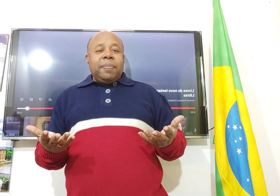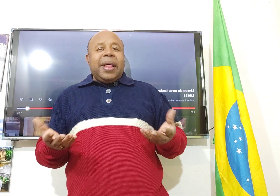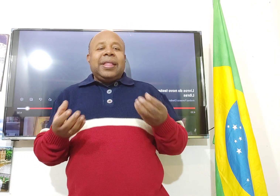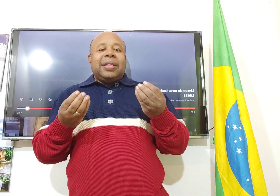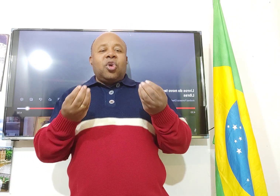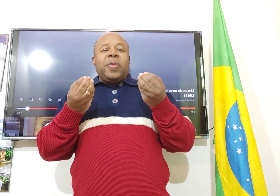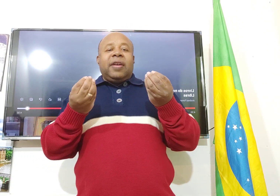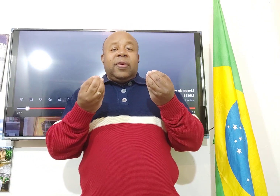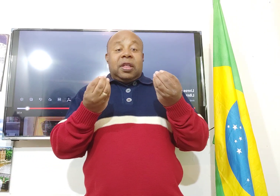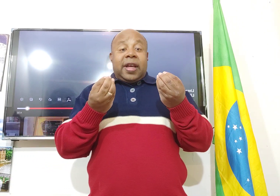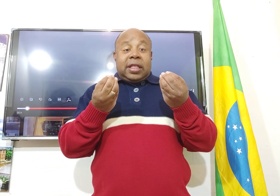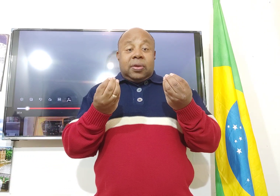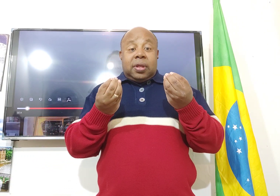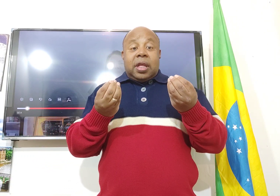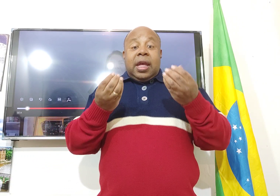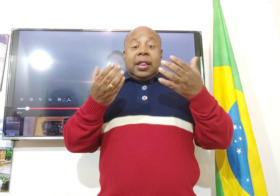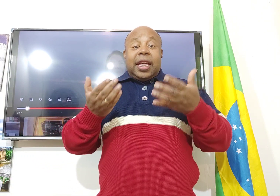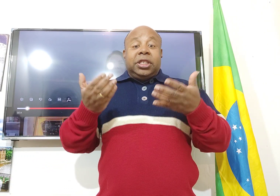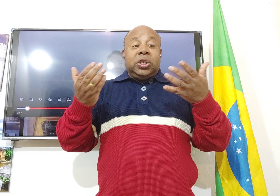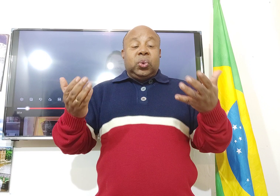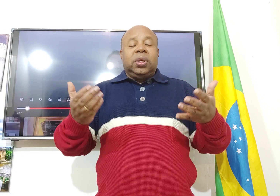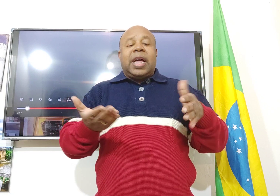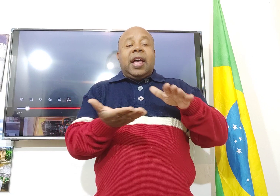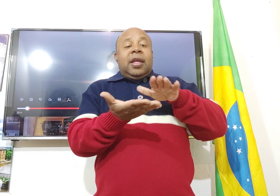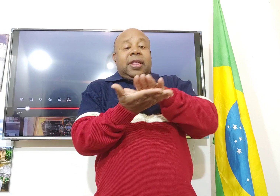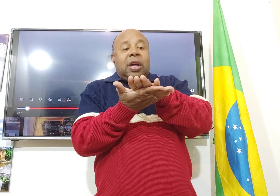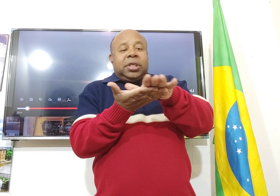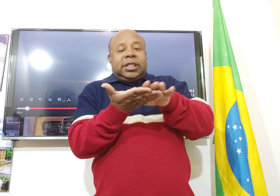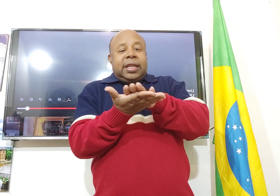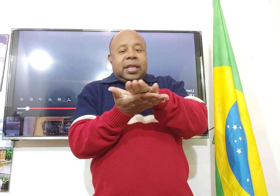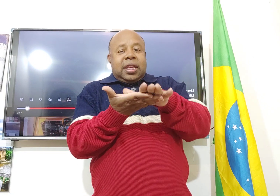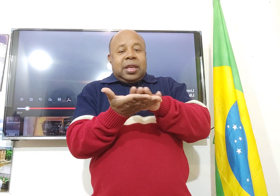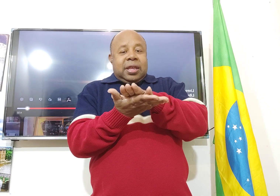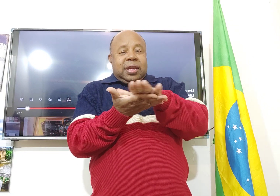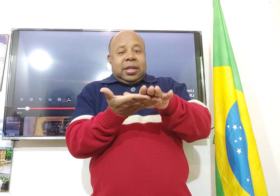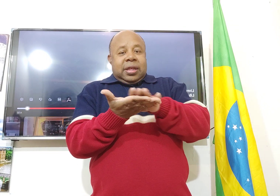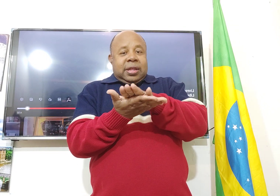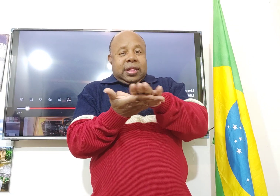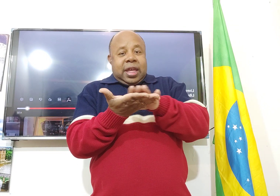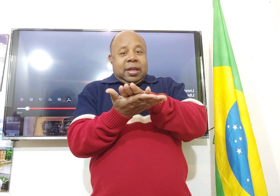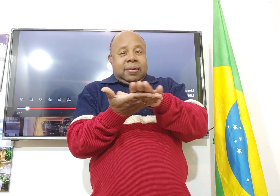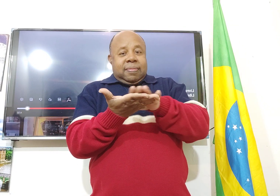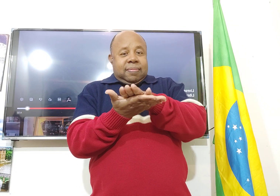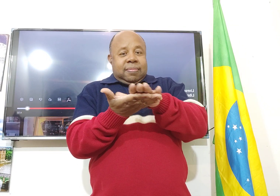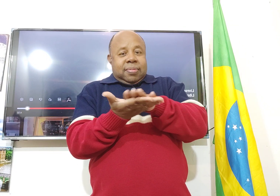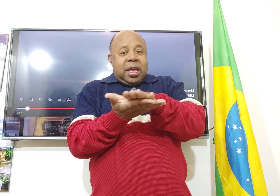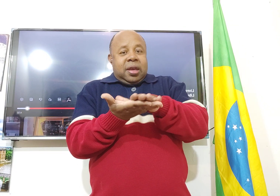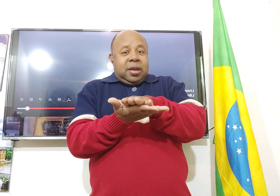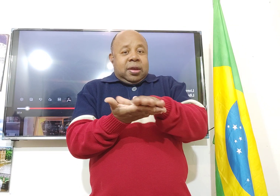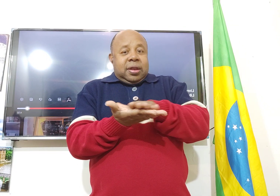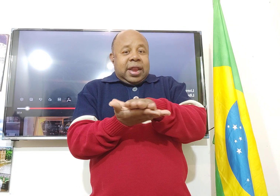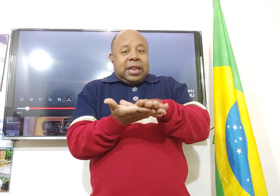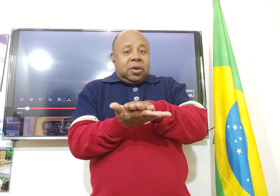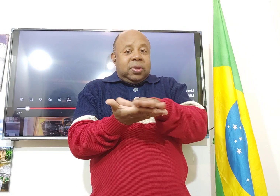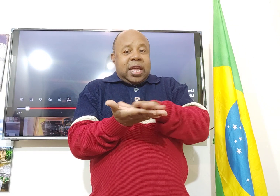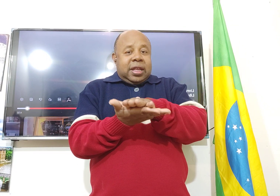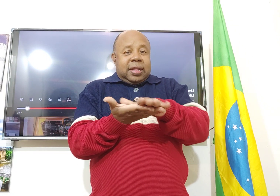Presta atenção, como é que você vai traduzir? Sem Jesus não dá. Sinal de sem aqui. Sem. Né? Nada, não tem.